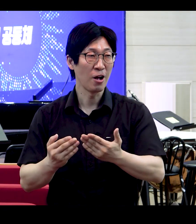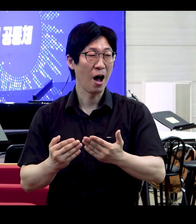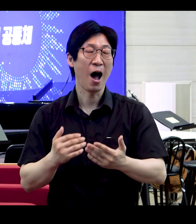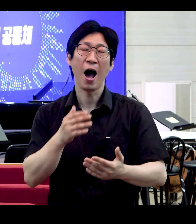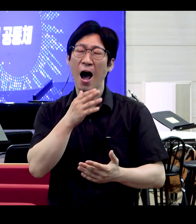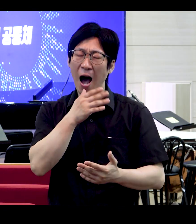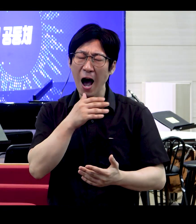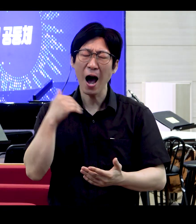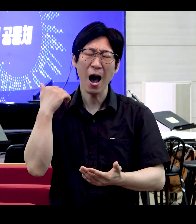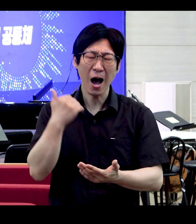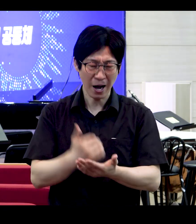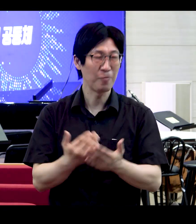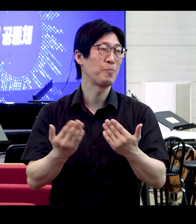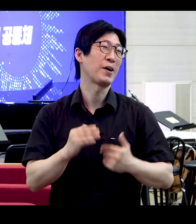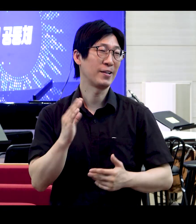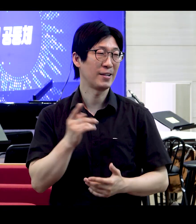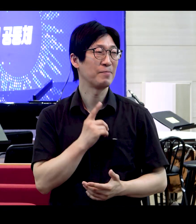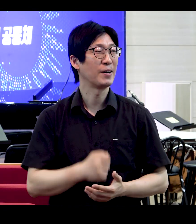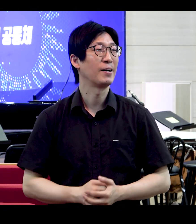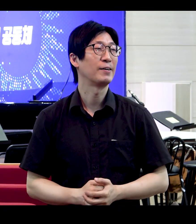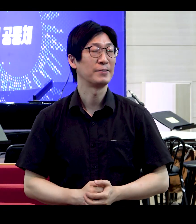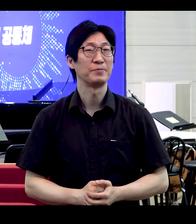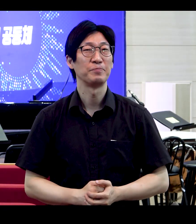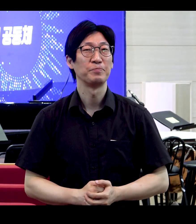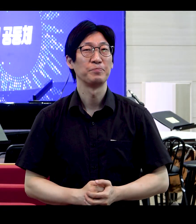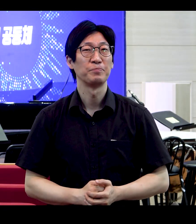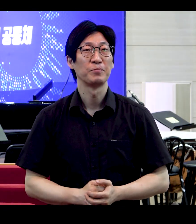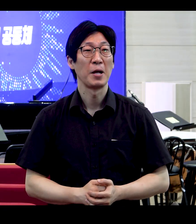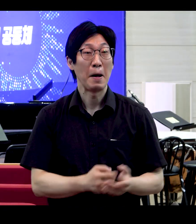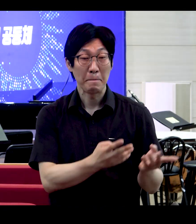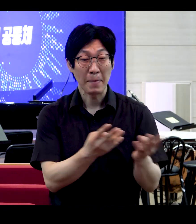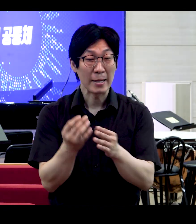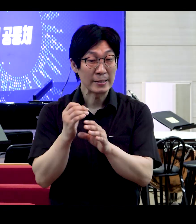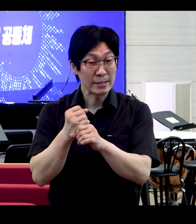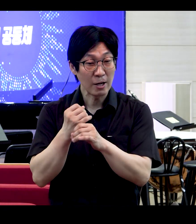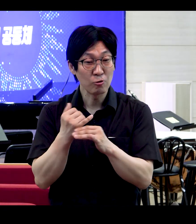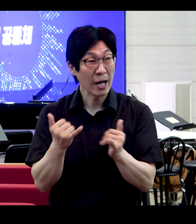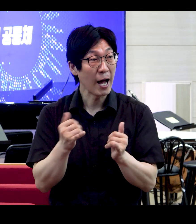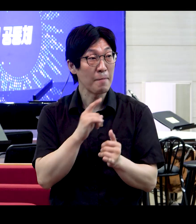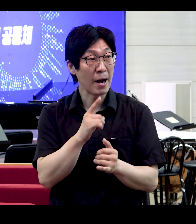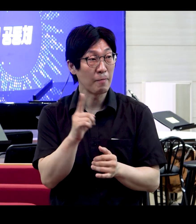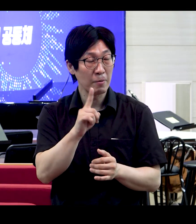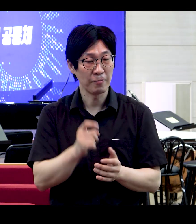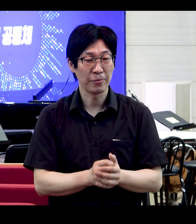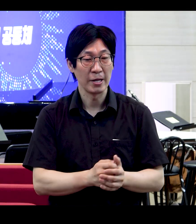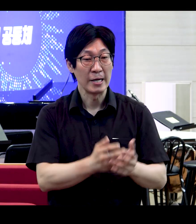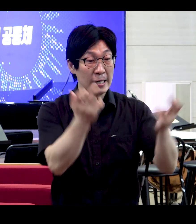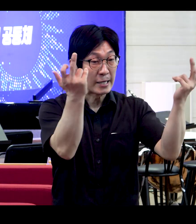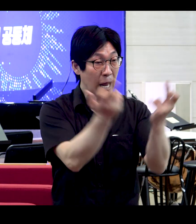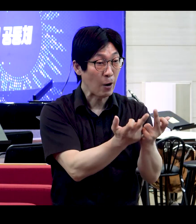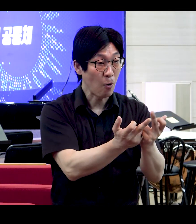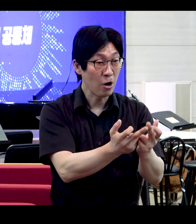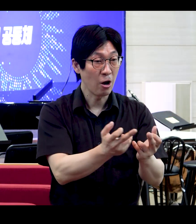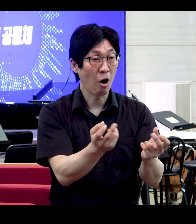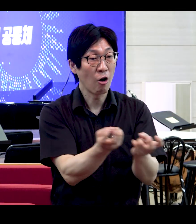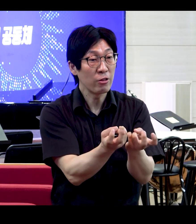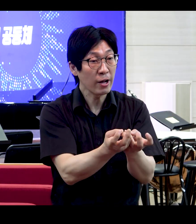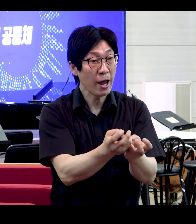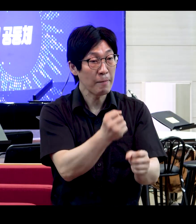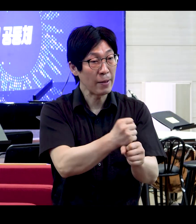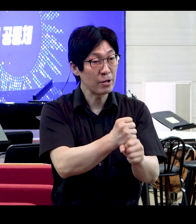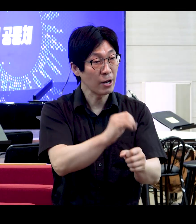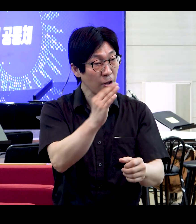있는 것입니다. 많은 과학자들은요, 그랜드 캐년이 어떻게 만들어졌느냐 하면서 얘기할 때 이렇게